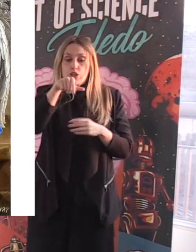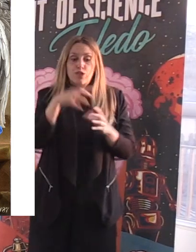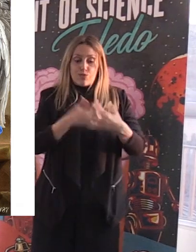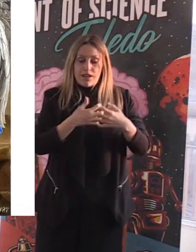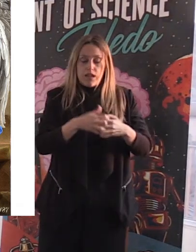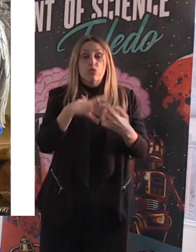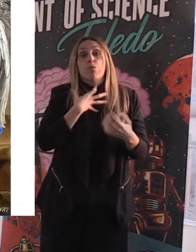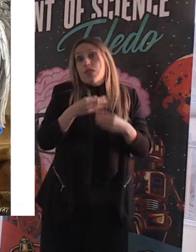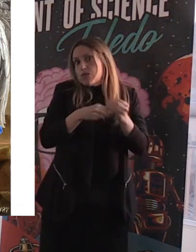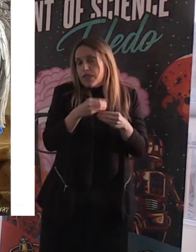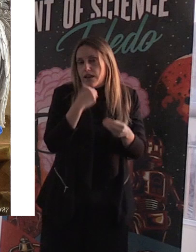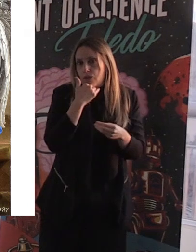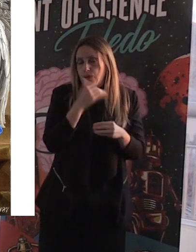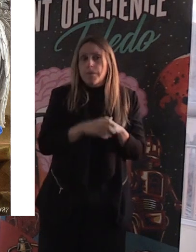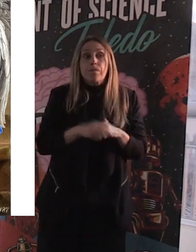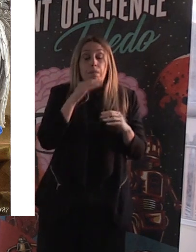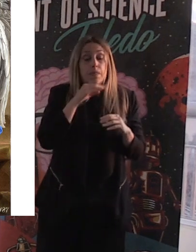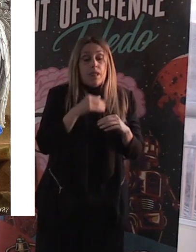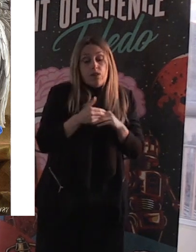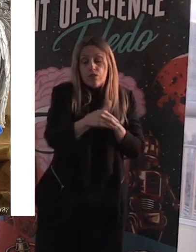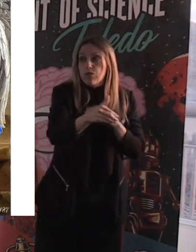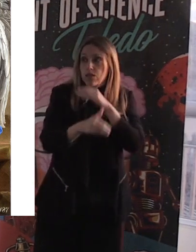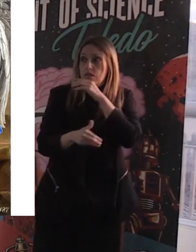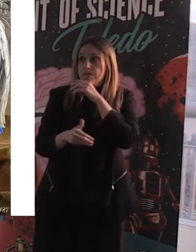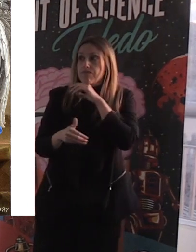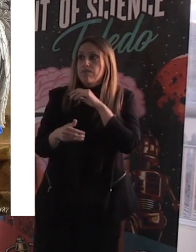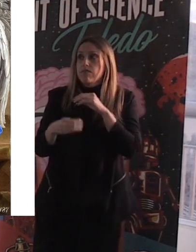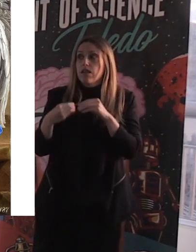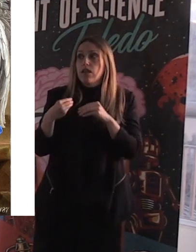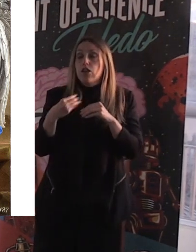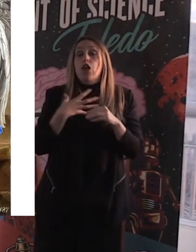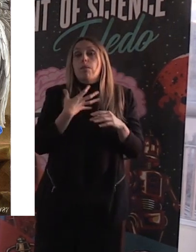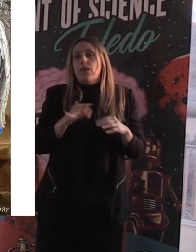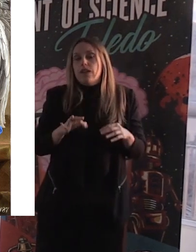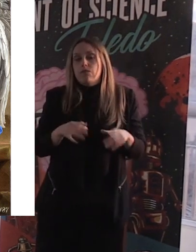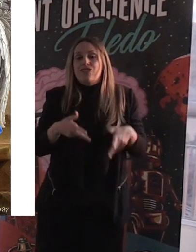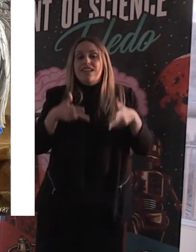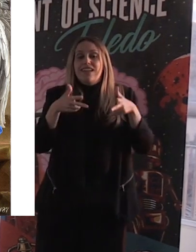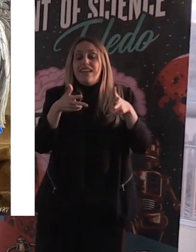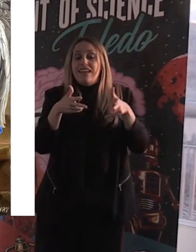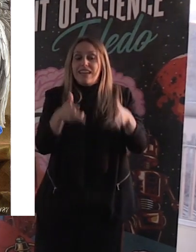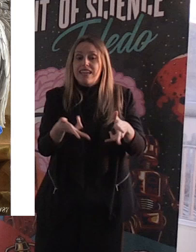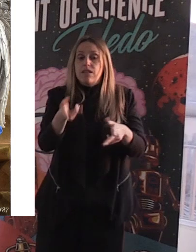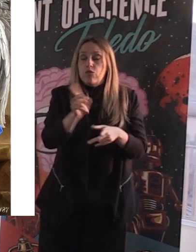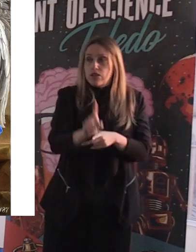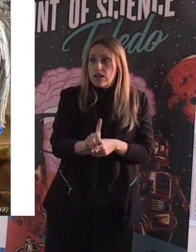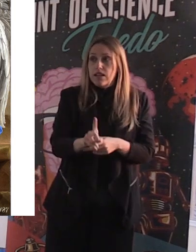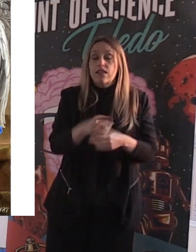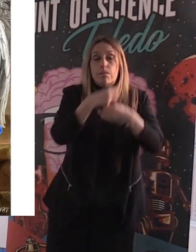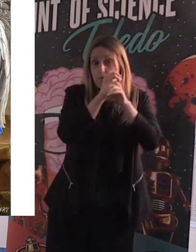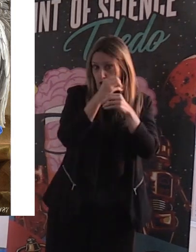Podríamos en un futuro llegar a esta inmortalidad biológica, que no es inmortalidad, los accidentes siempre